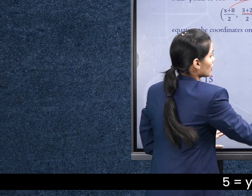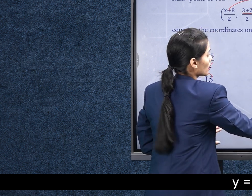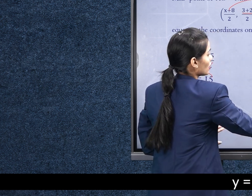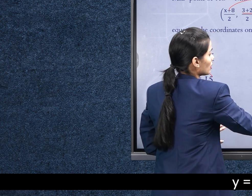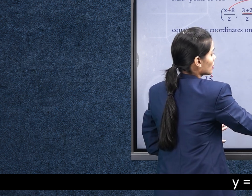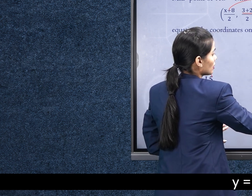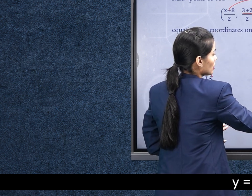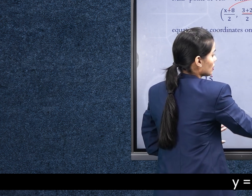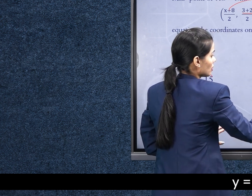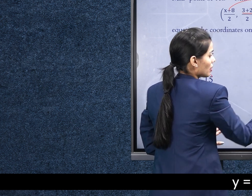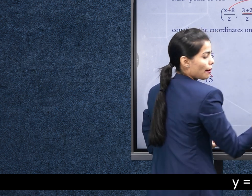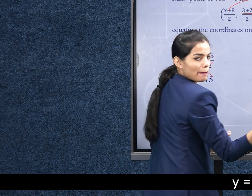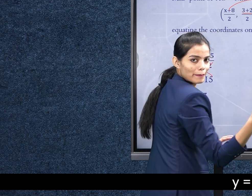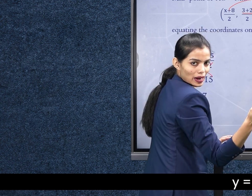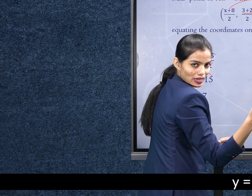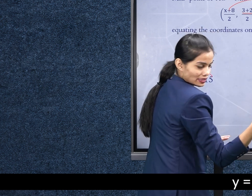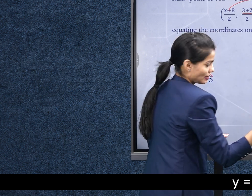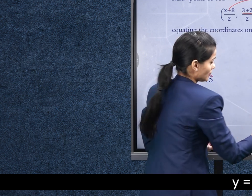y ಈಸ್ ಈಕ್ವಲ್ ಟು 1.